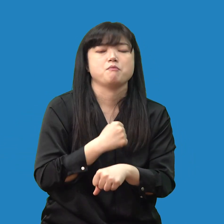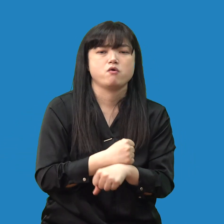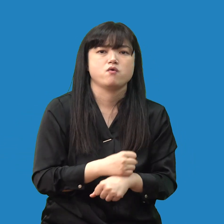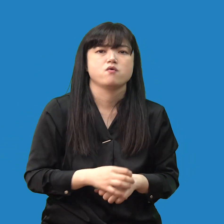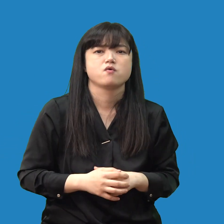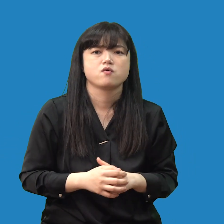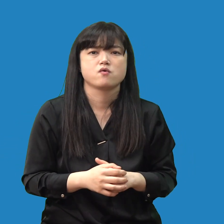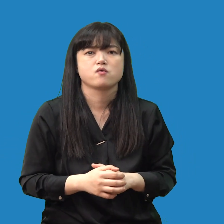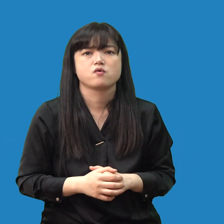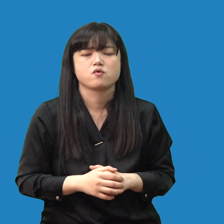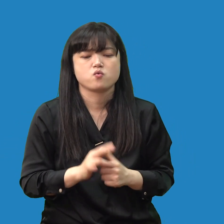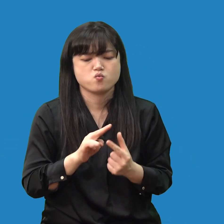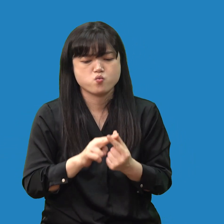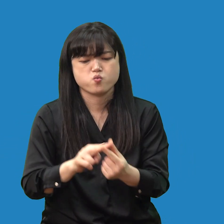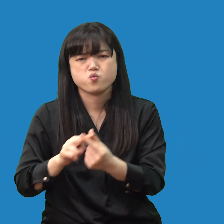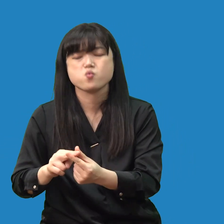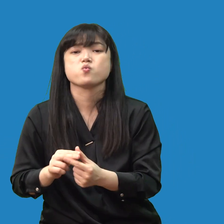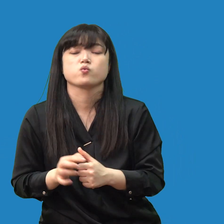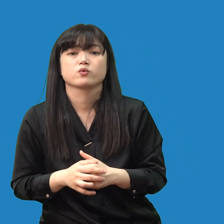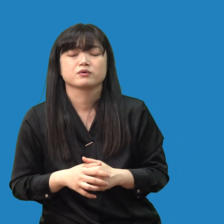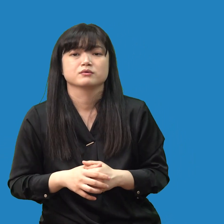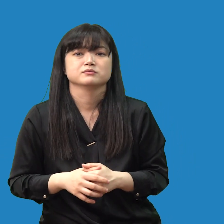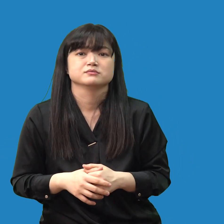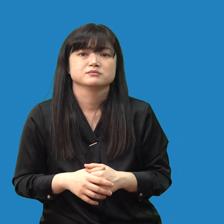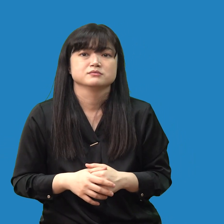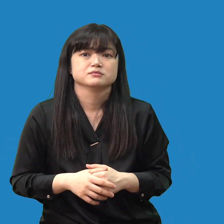열심을 내며, 이게 동시에 둘 다 됩니다.